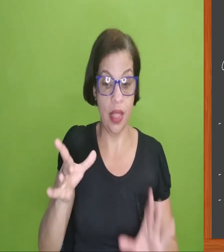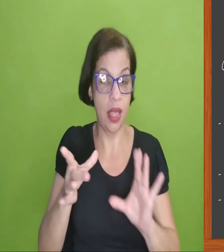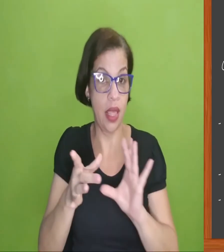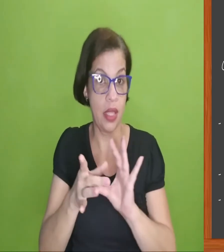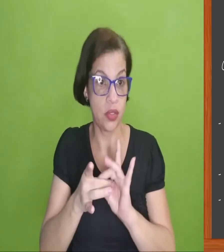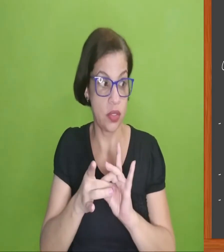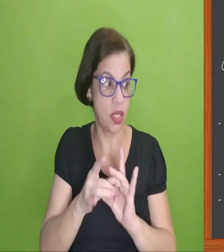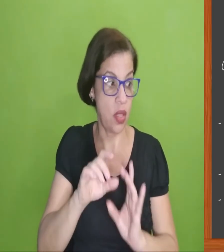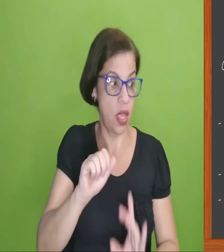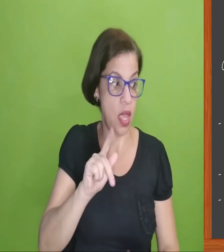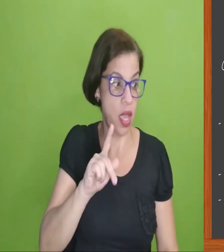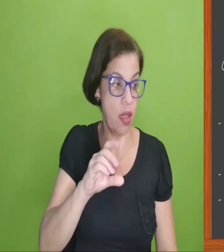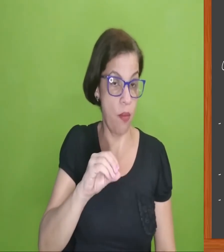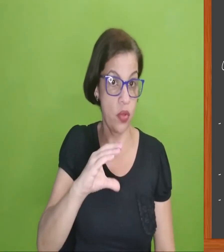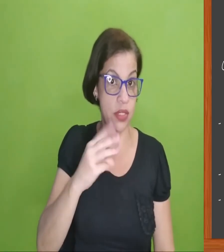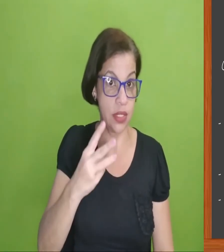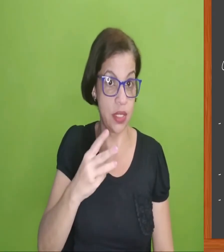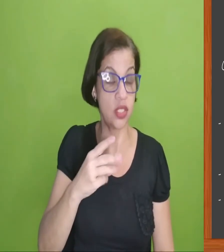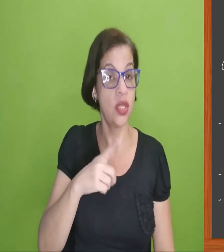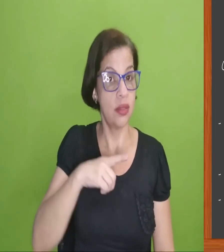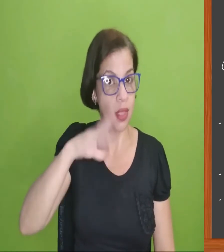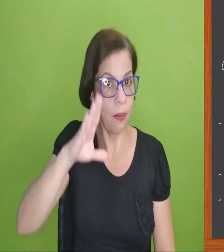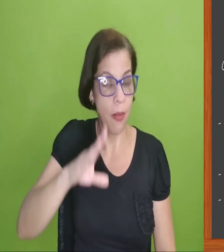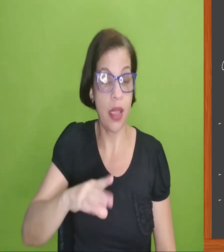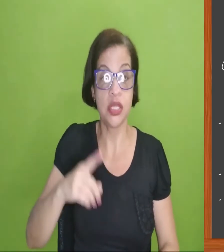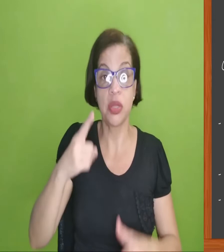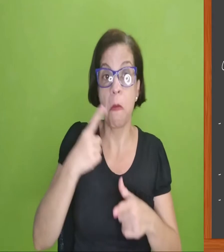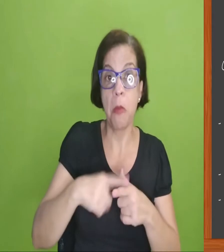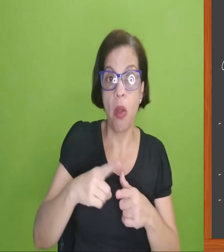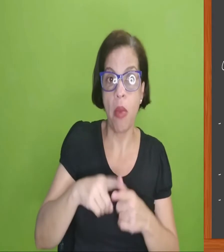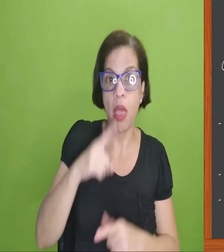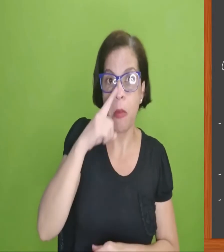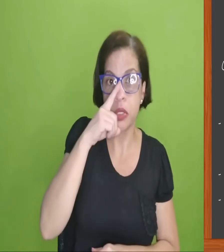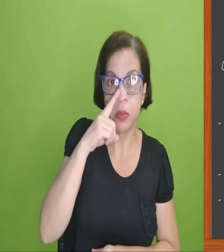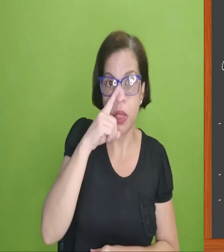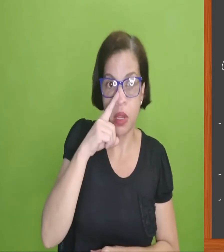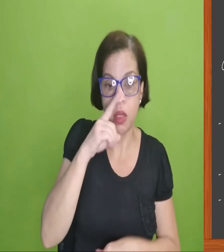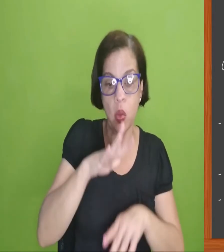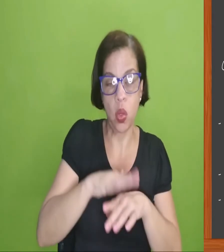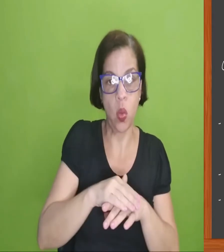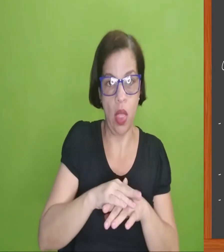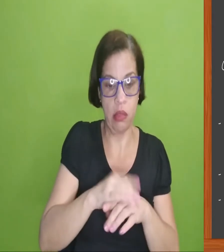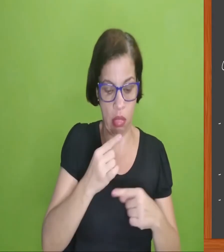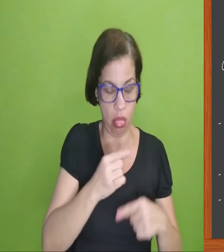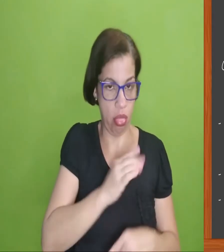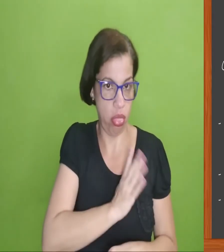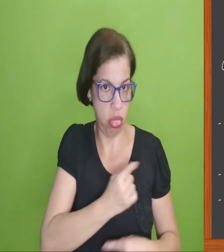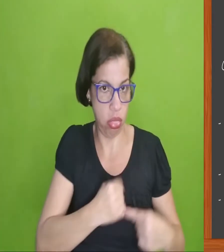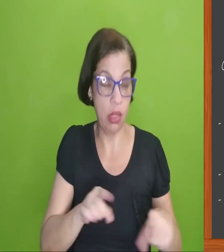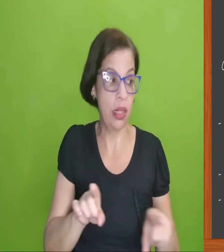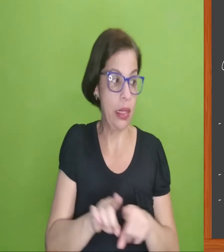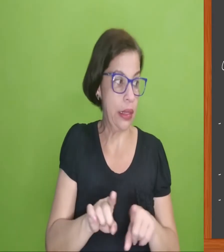à ApoC3, há um maior risco de doença arterial coronariana. Há também